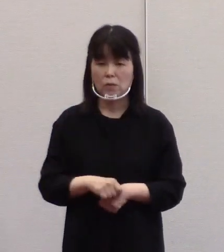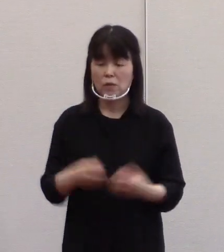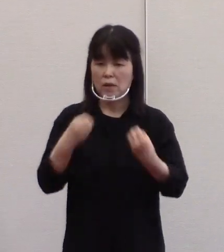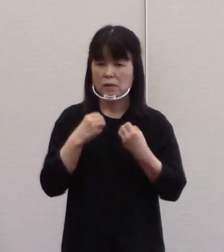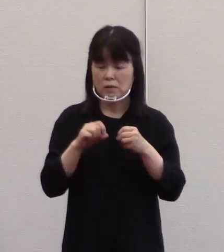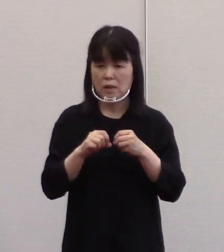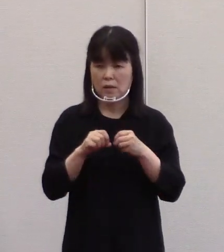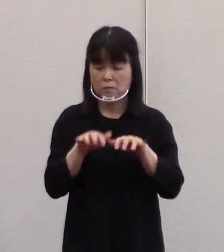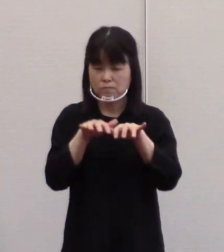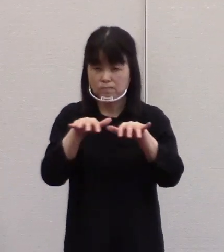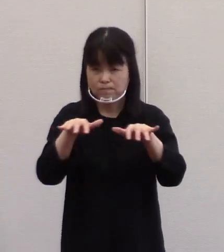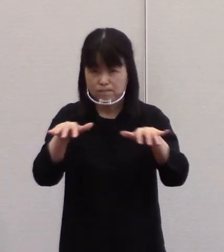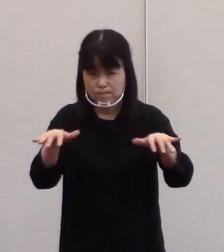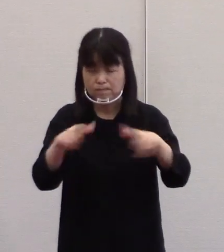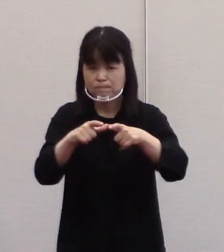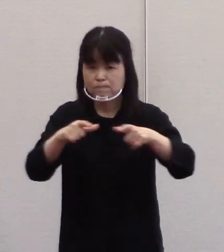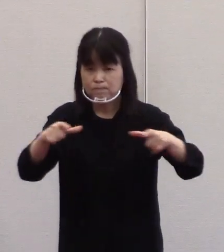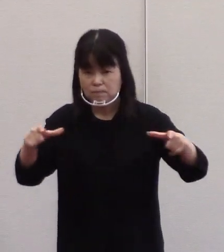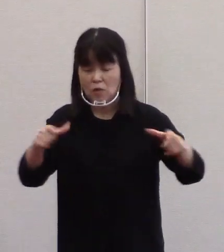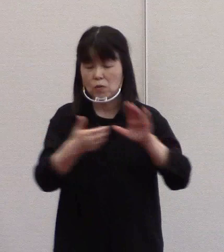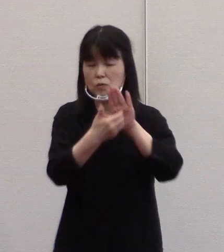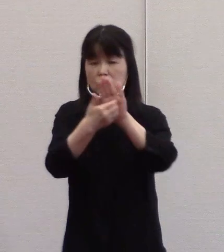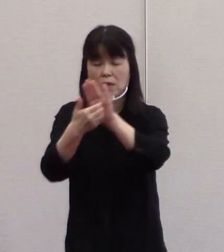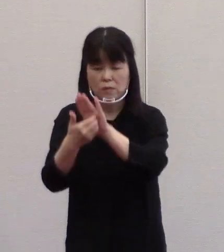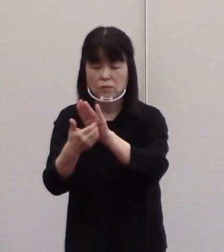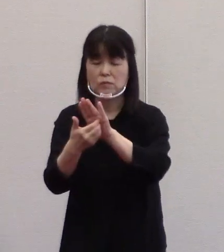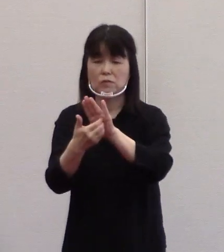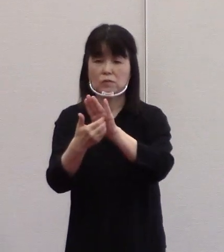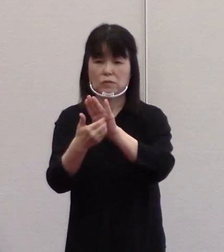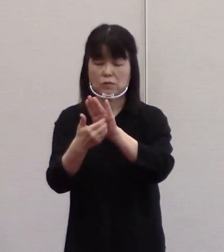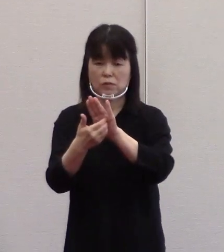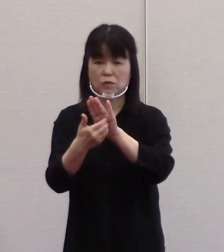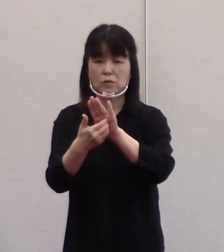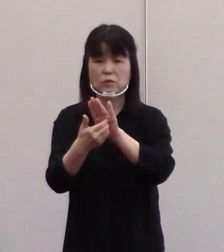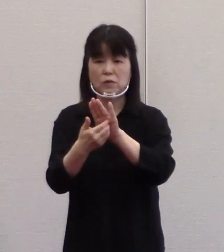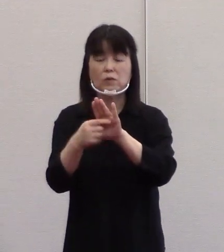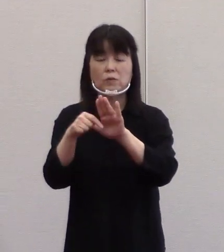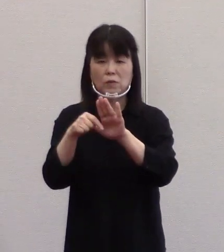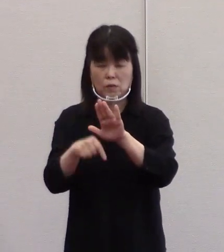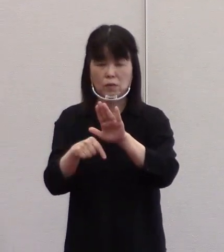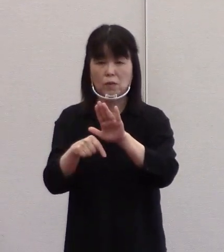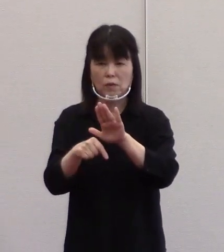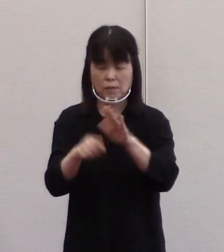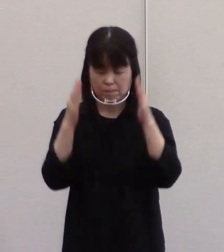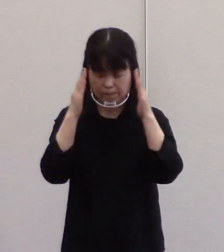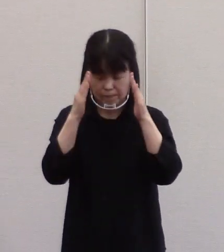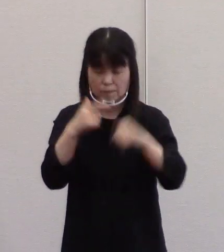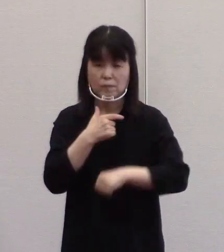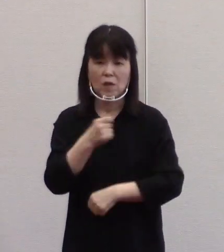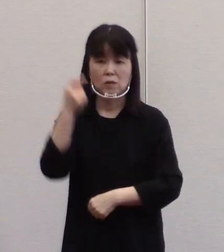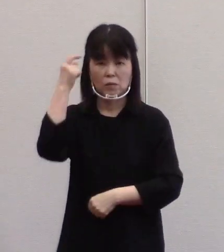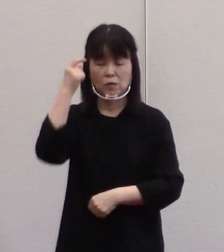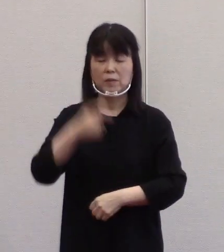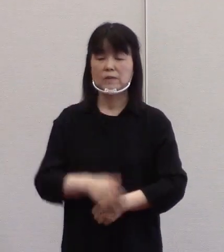というところで改めてその覚悟をし直したと というところです。